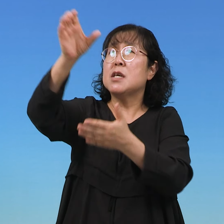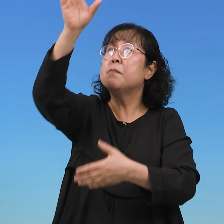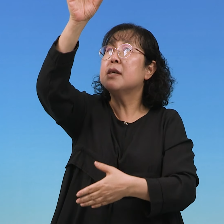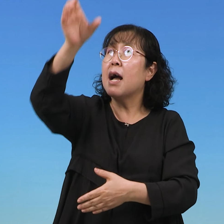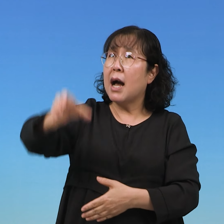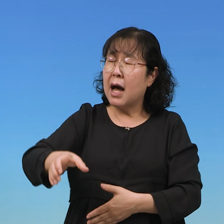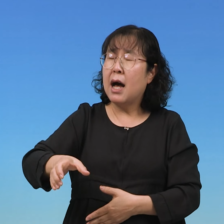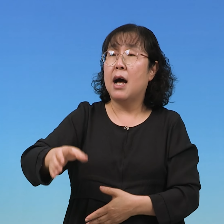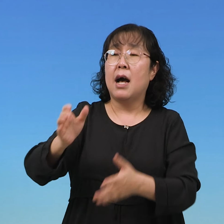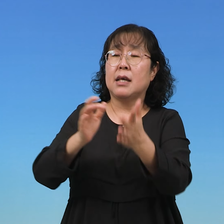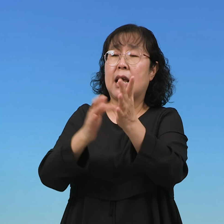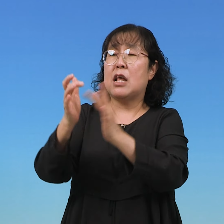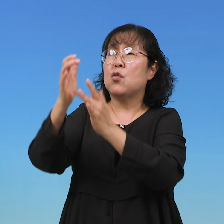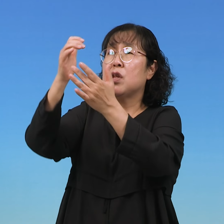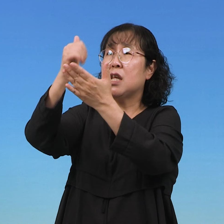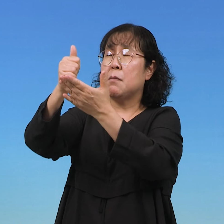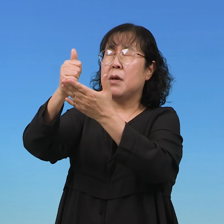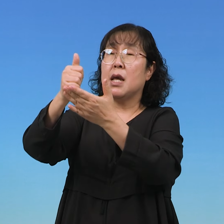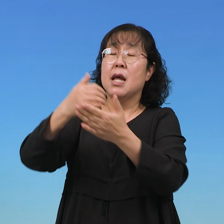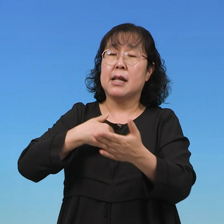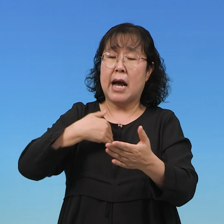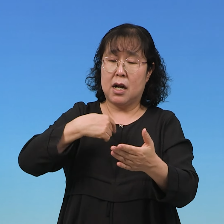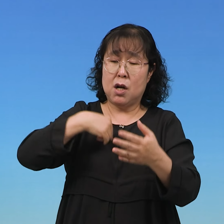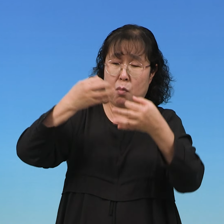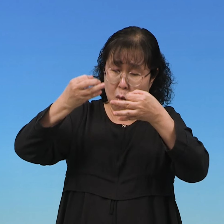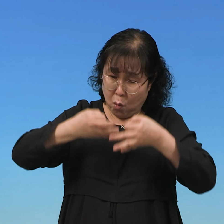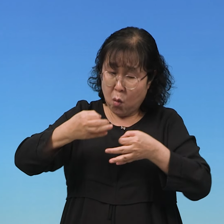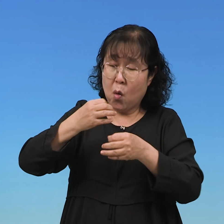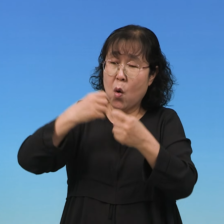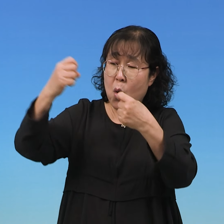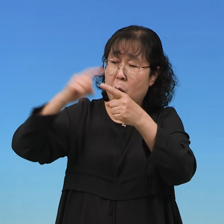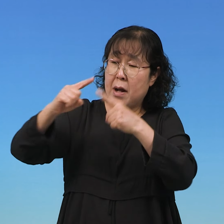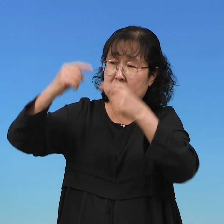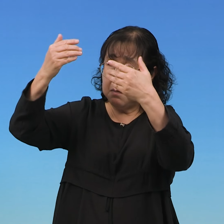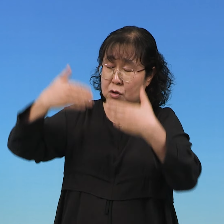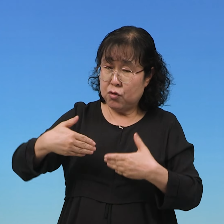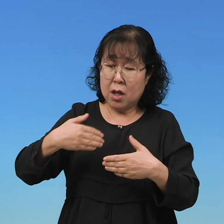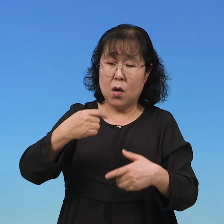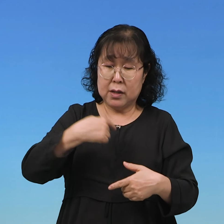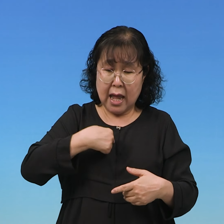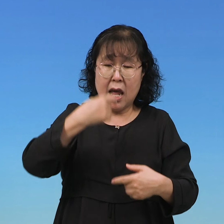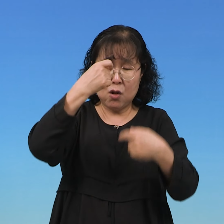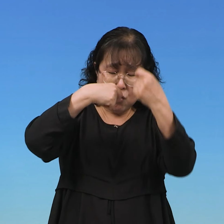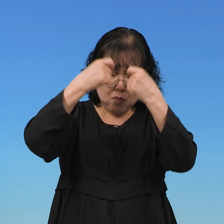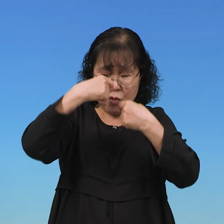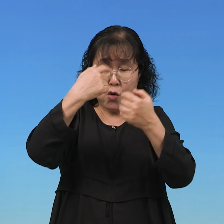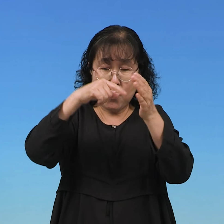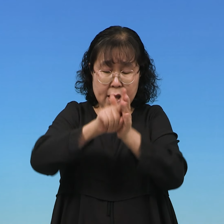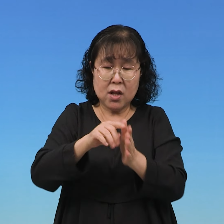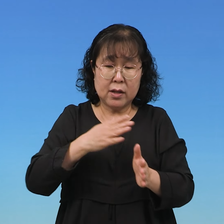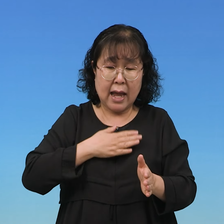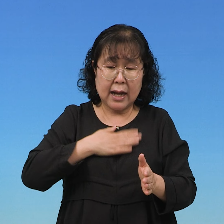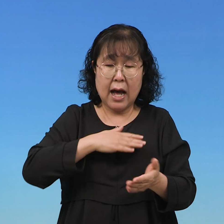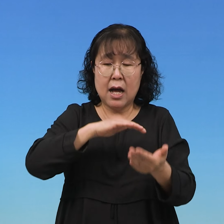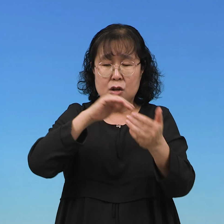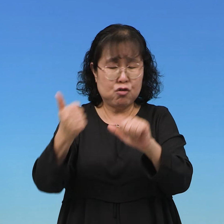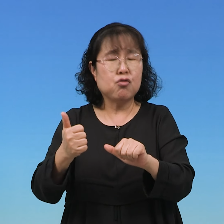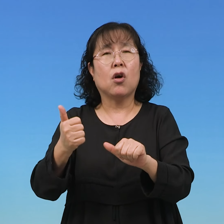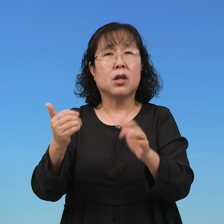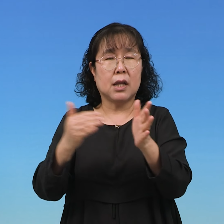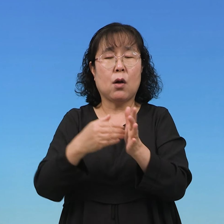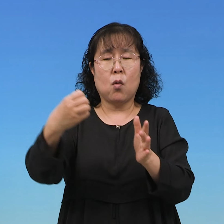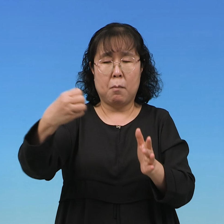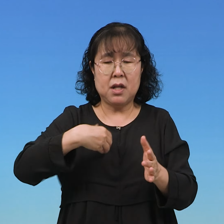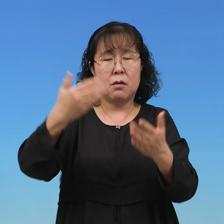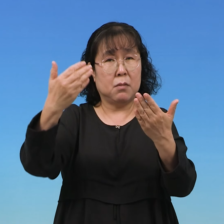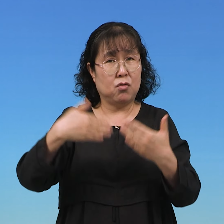그 눈물을 위해 내가 죽었노라. 오늘 이 한마디만 기억하시면 될 것 같아요. 그 눈물을 위해